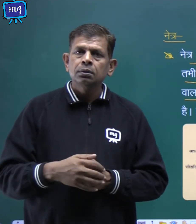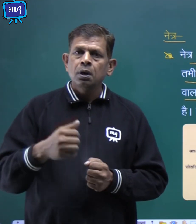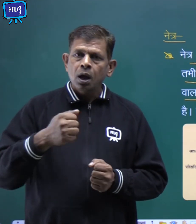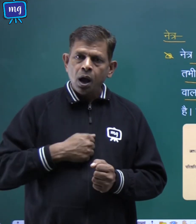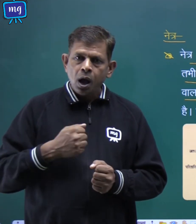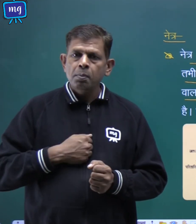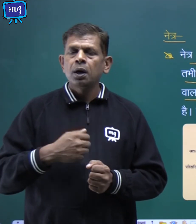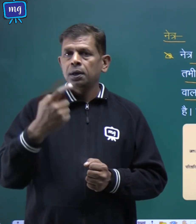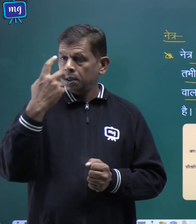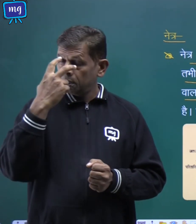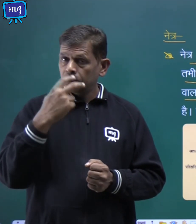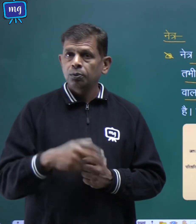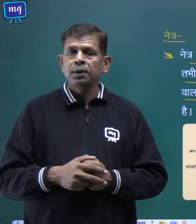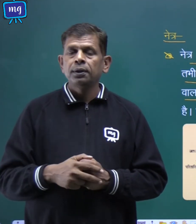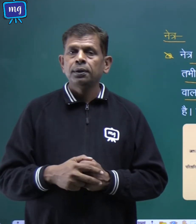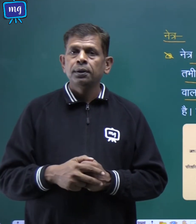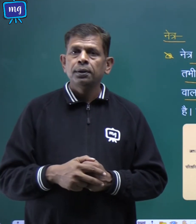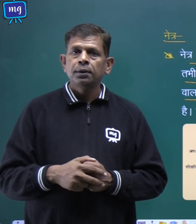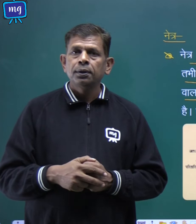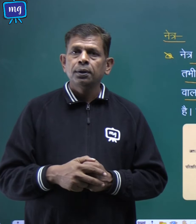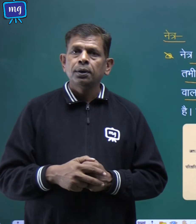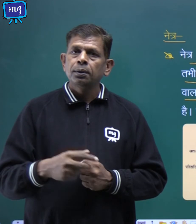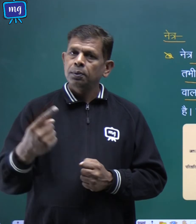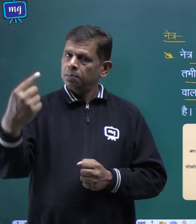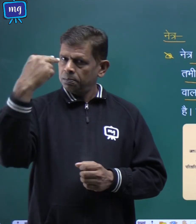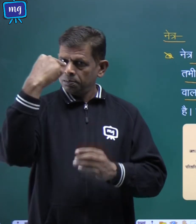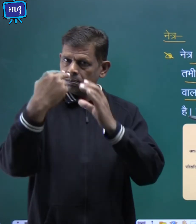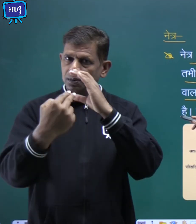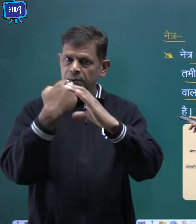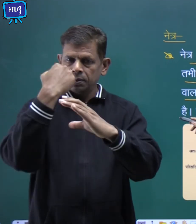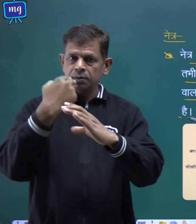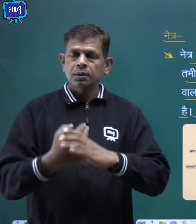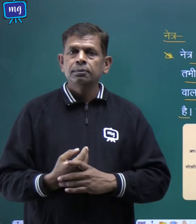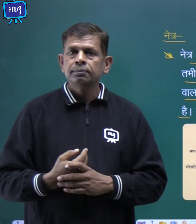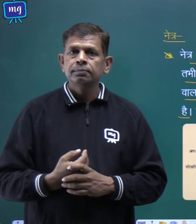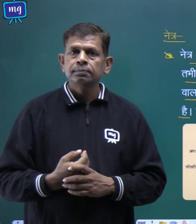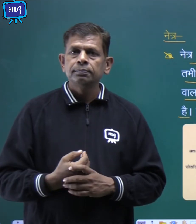हमारे नेत्रों में प्रवेश करता है।